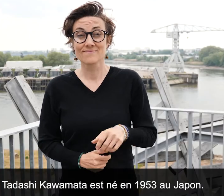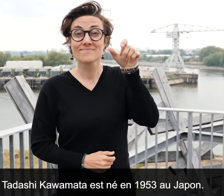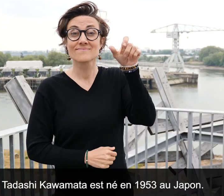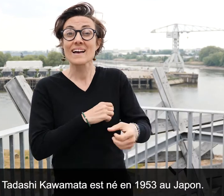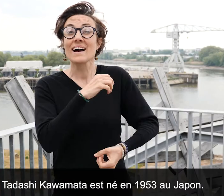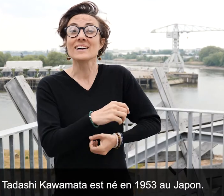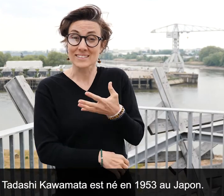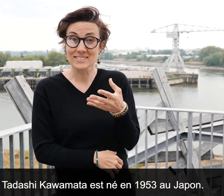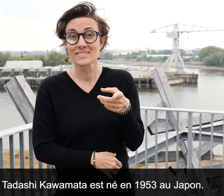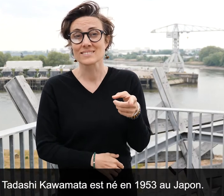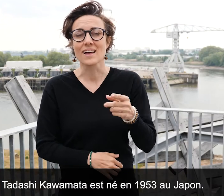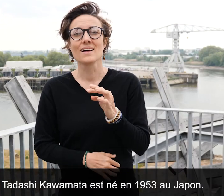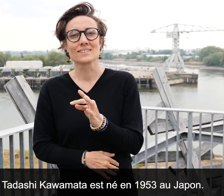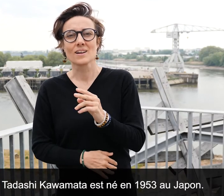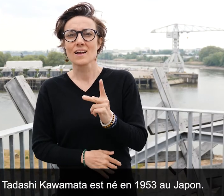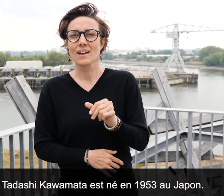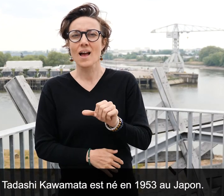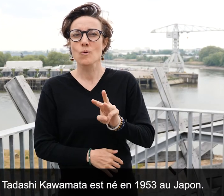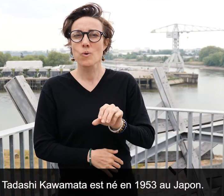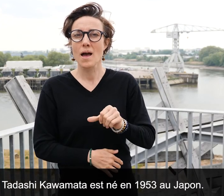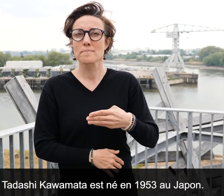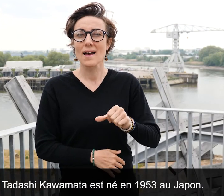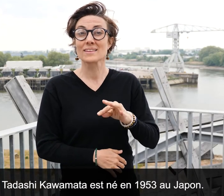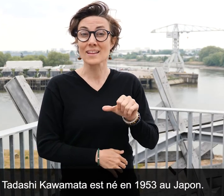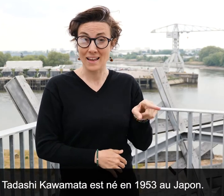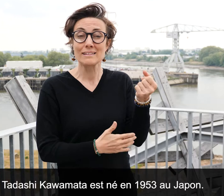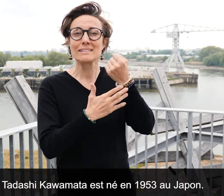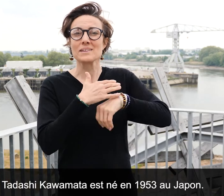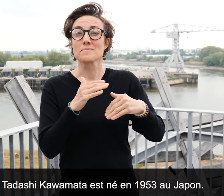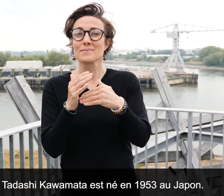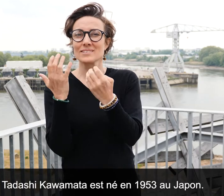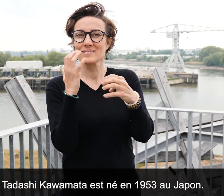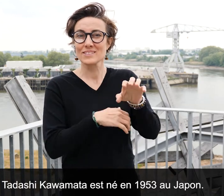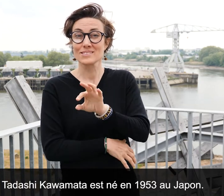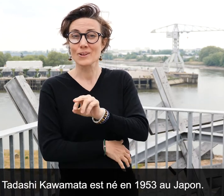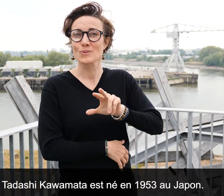tadashi kawamata elle né en 1953 au japon